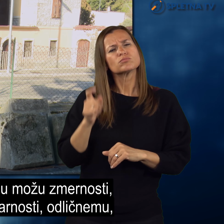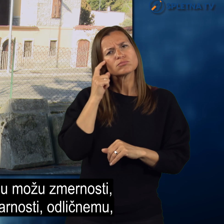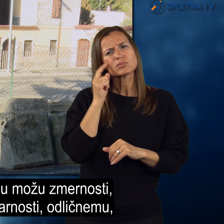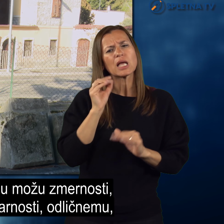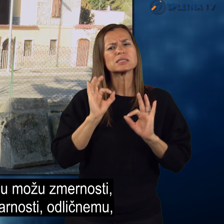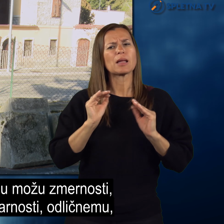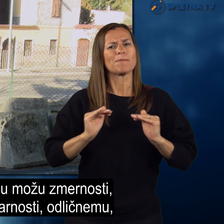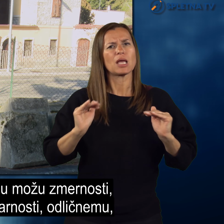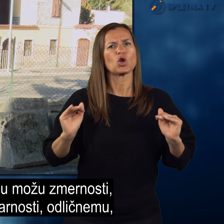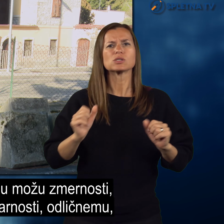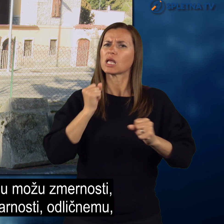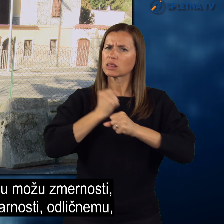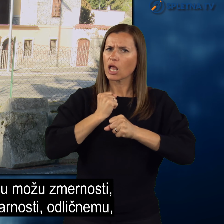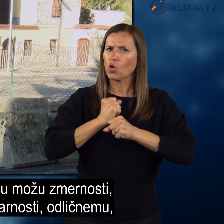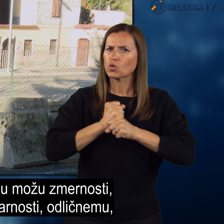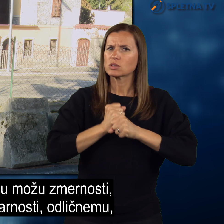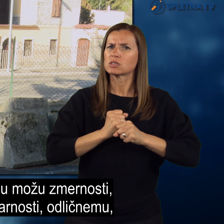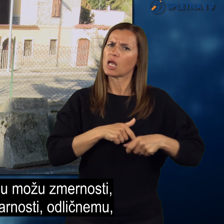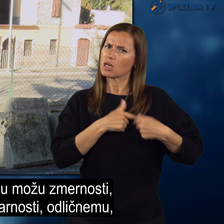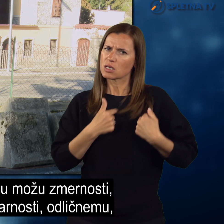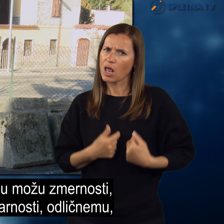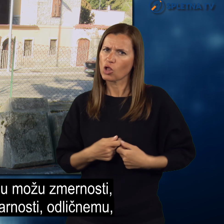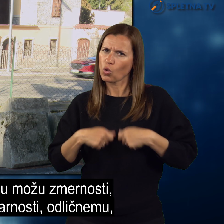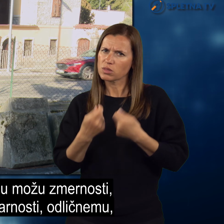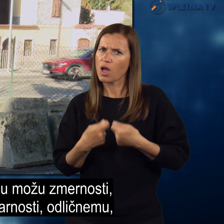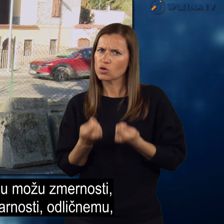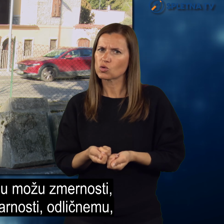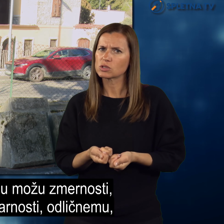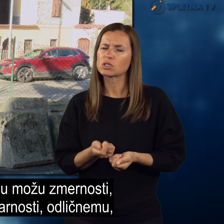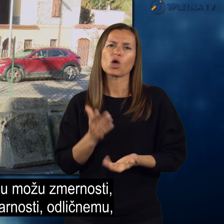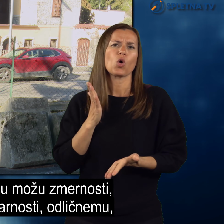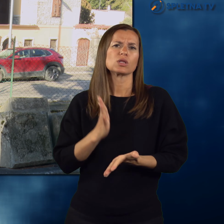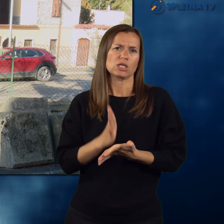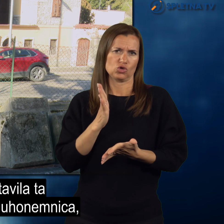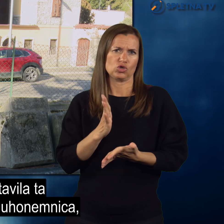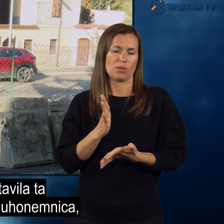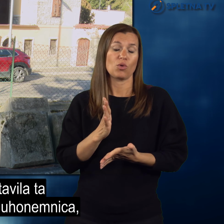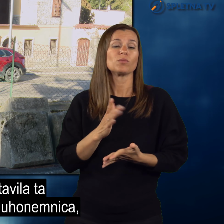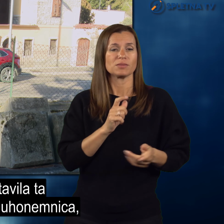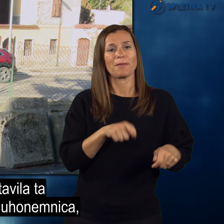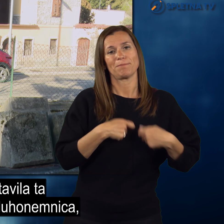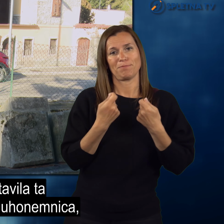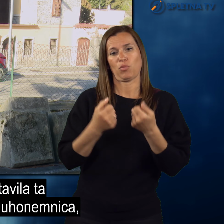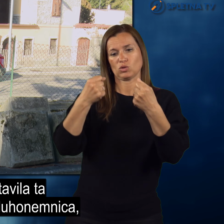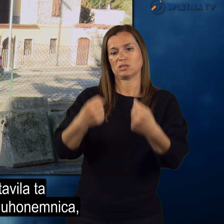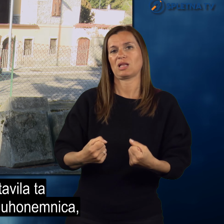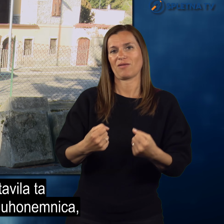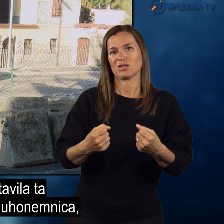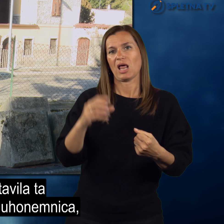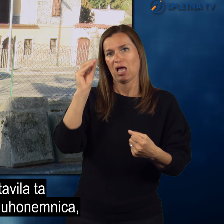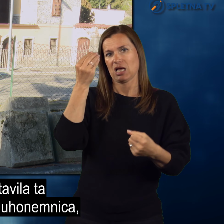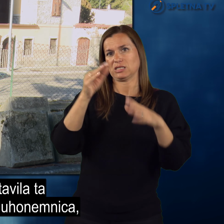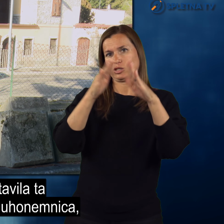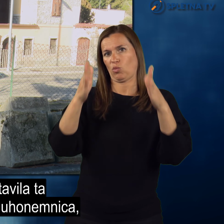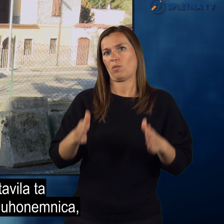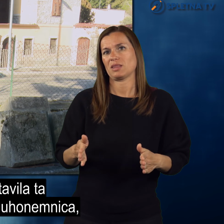zmernosti, delavnosti, radodarnosti, odličnemu, je postavila ta